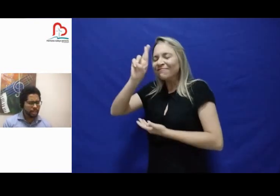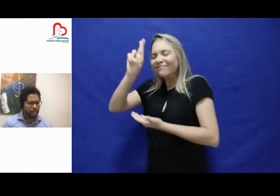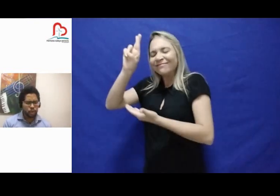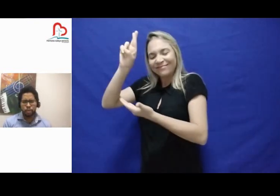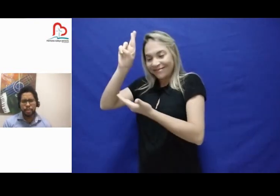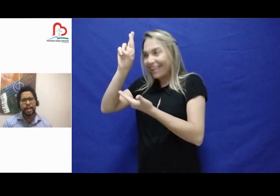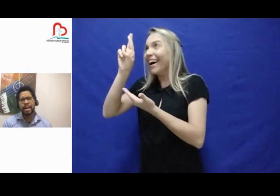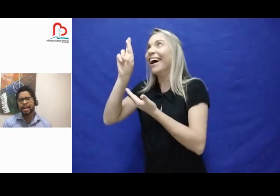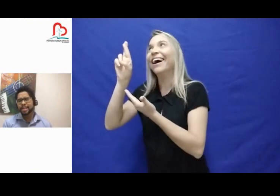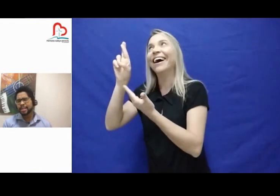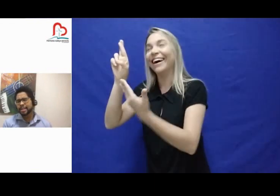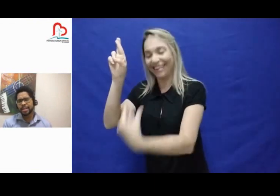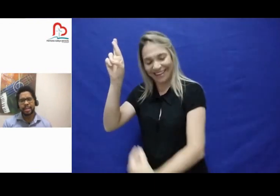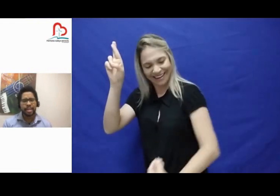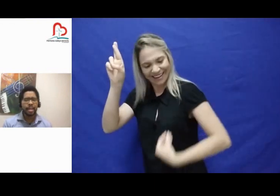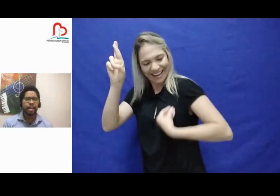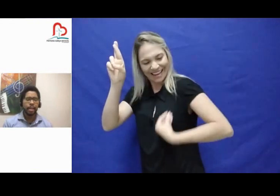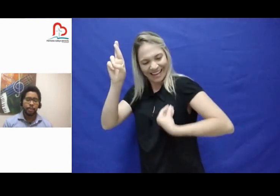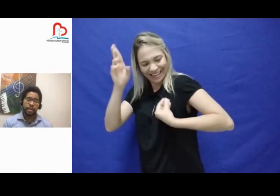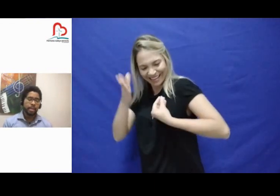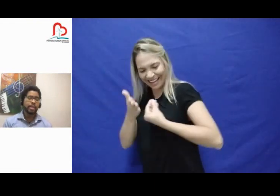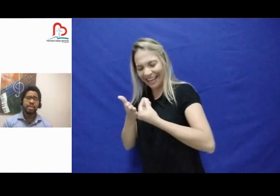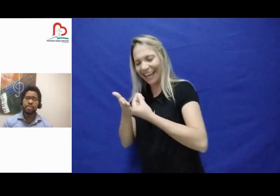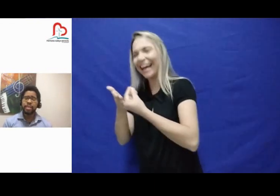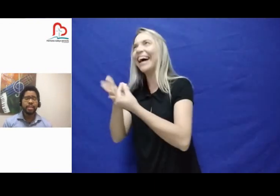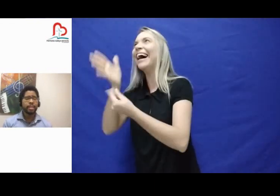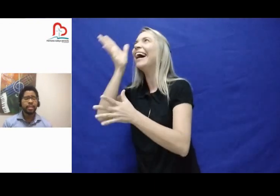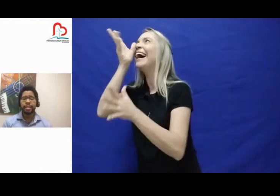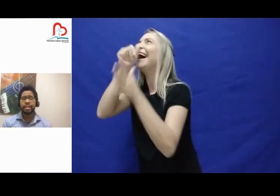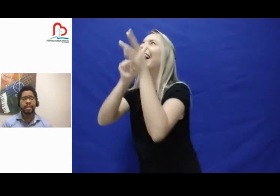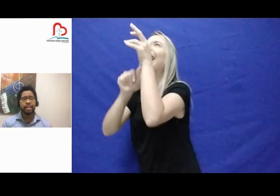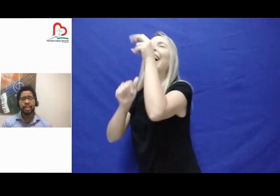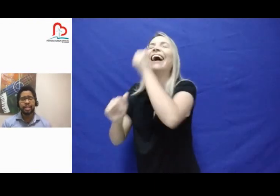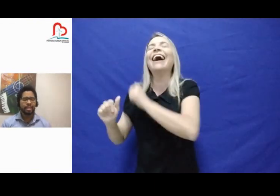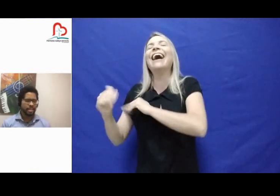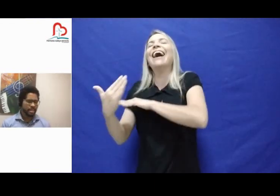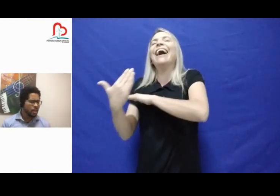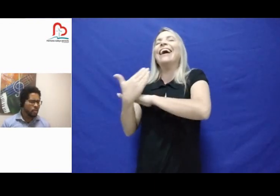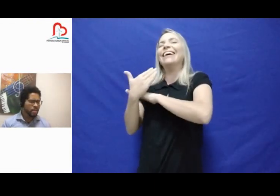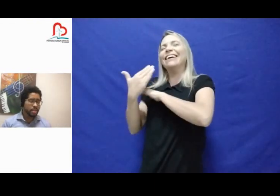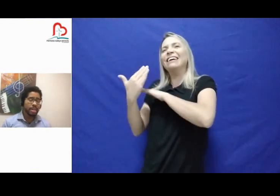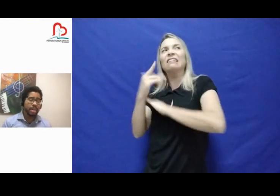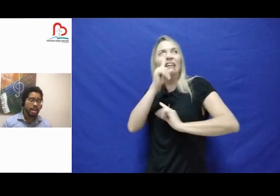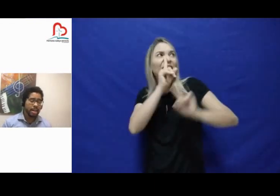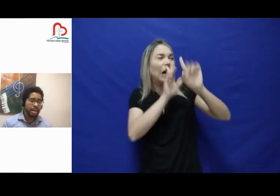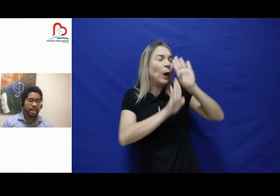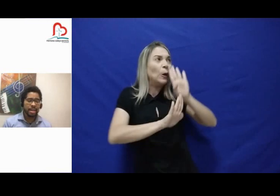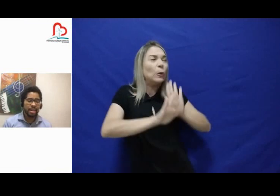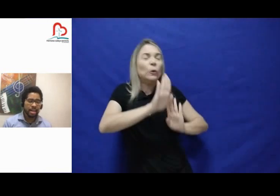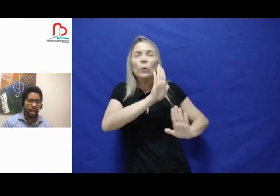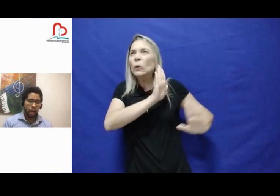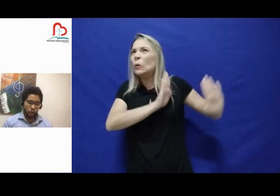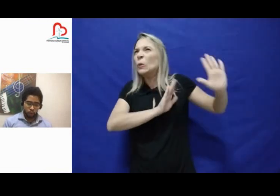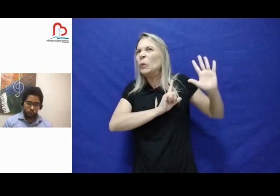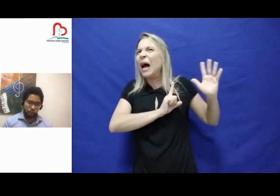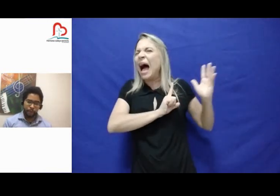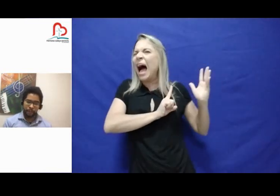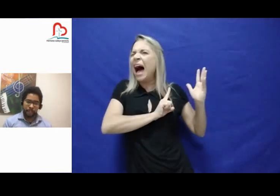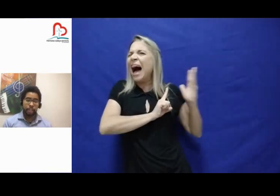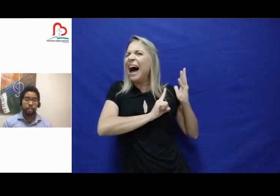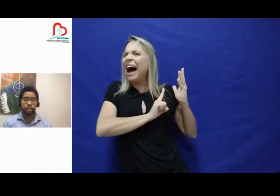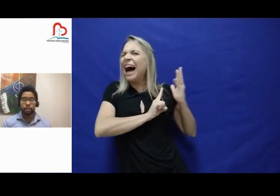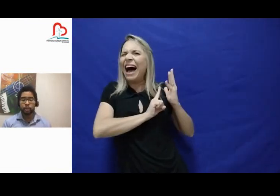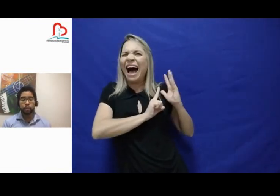poder de Cristo Mestre, minha vida salva está.